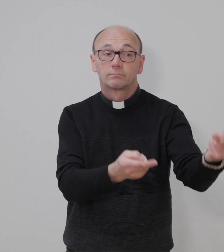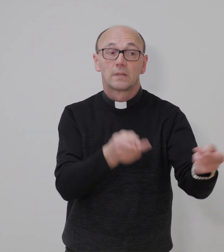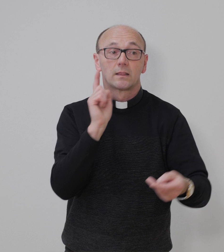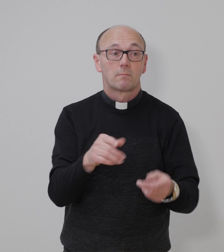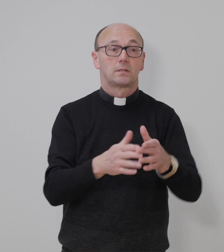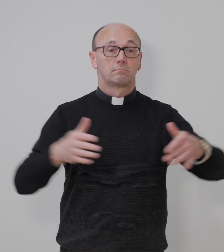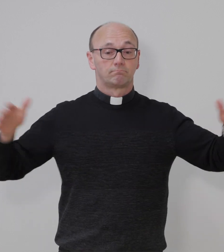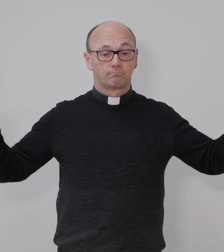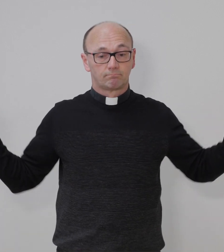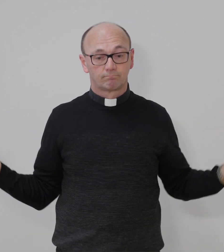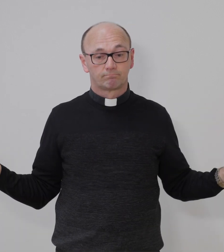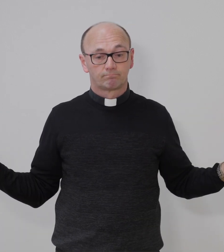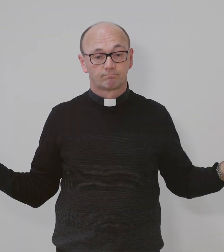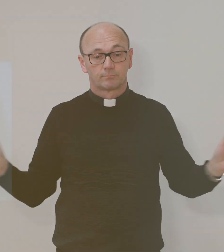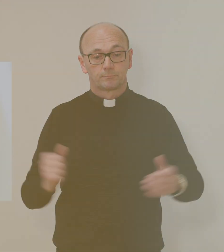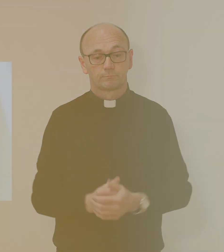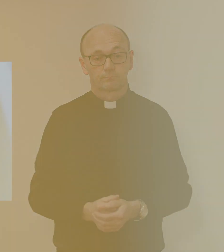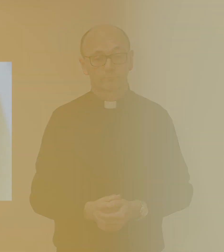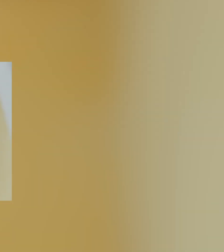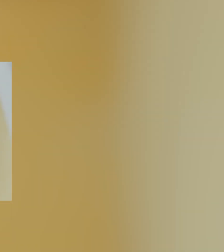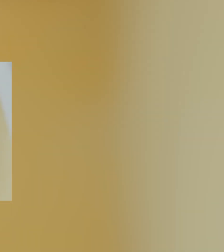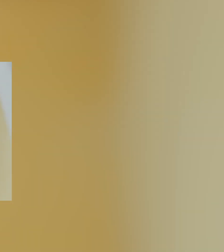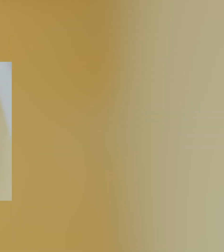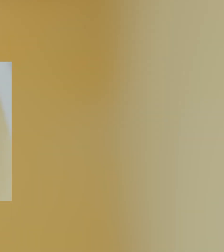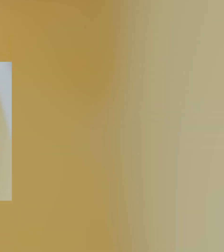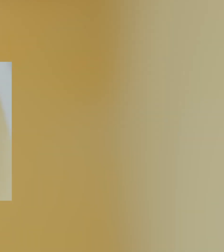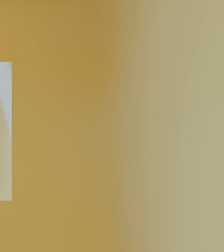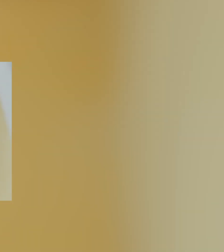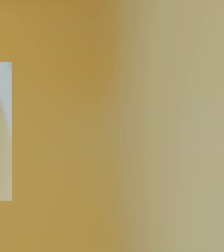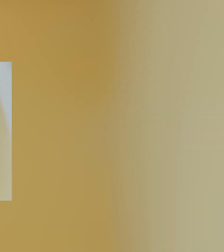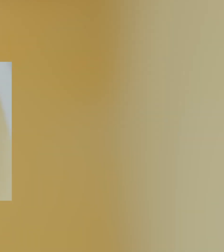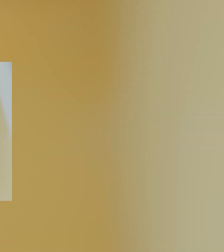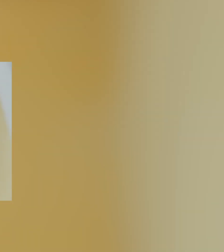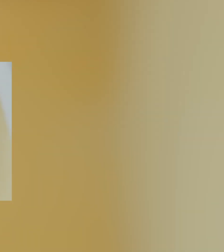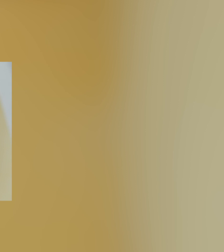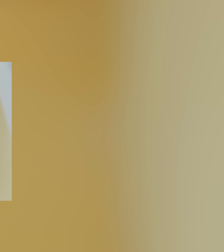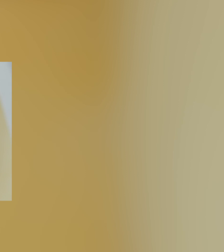Da lieferte er ihnen Jesus aus, damit er gekreuzigt würde.